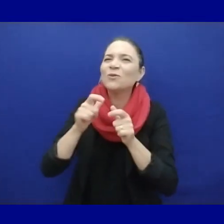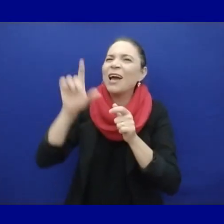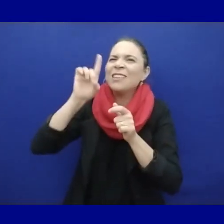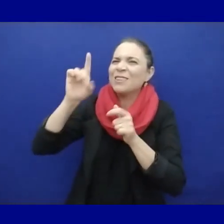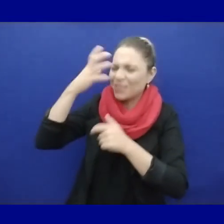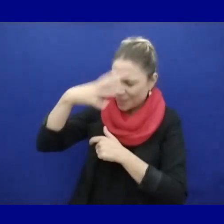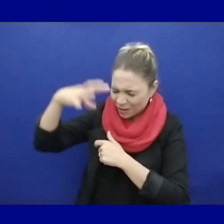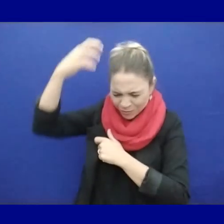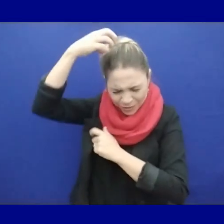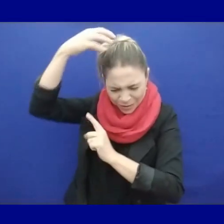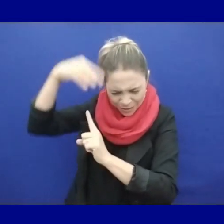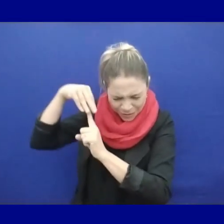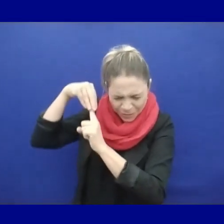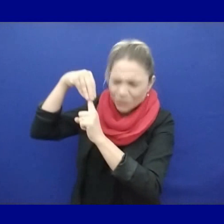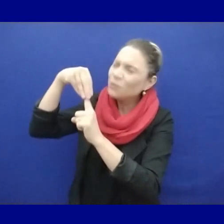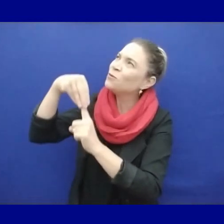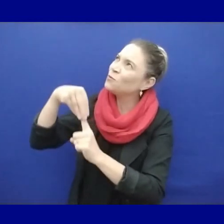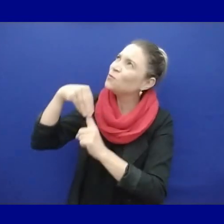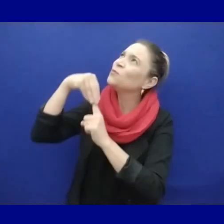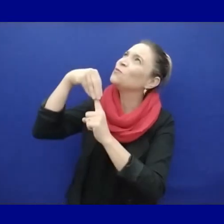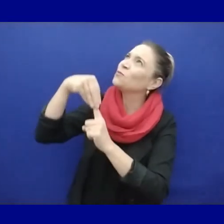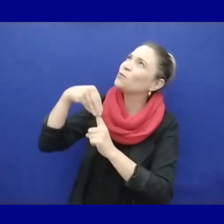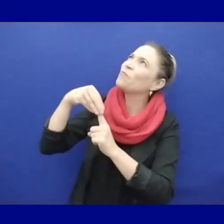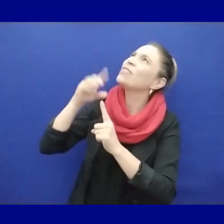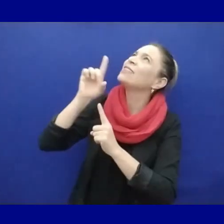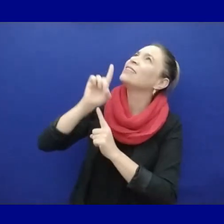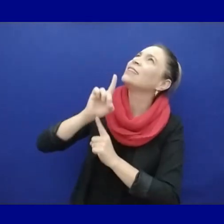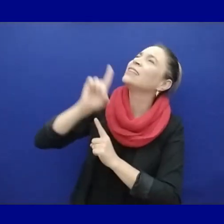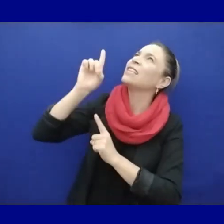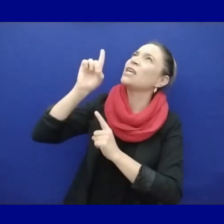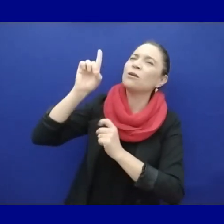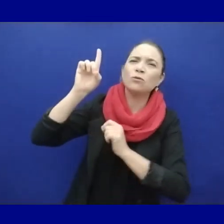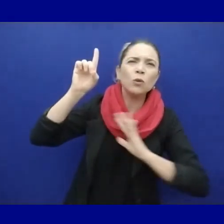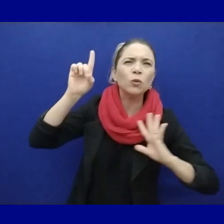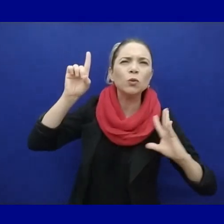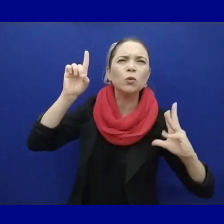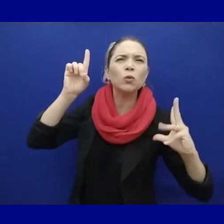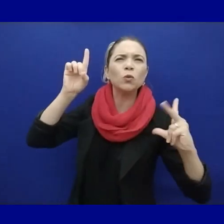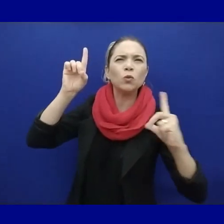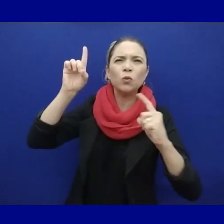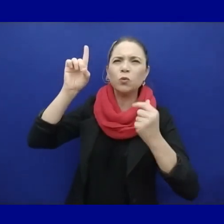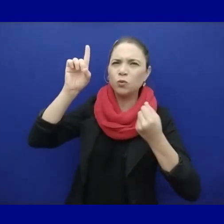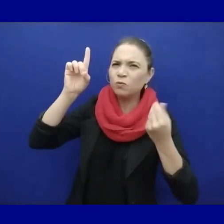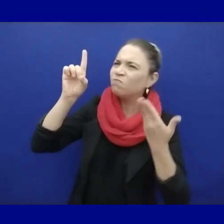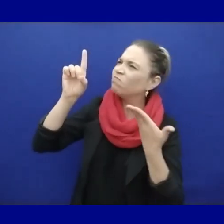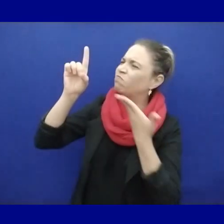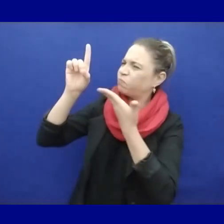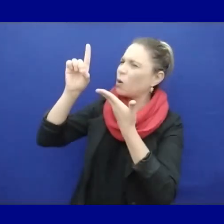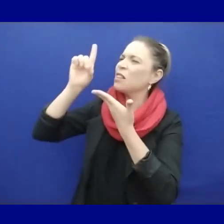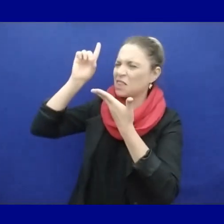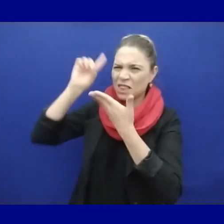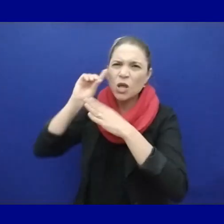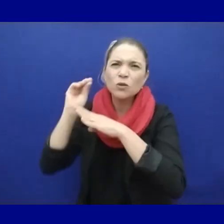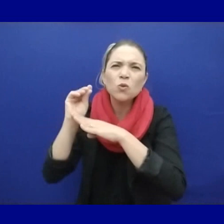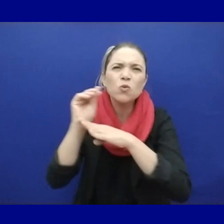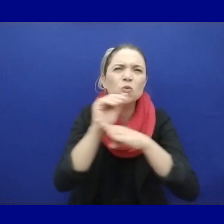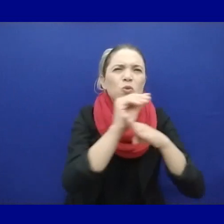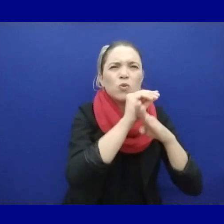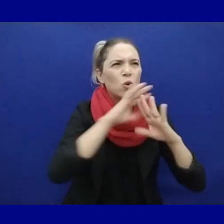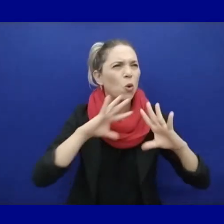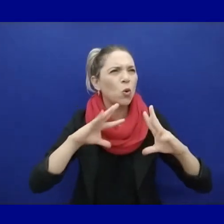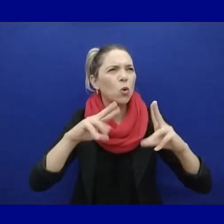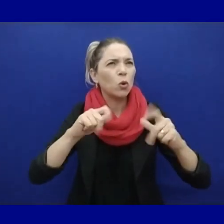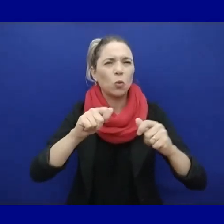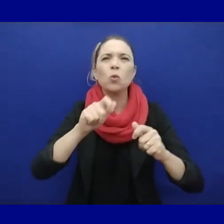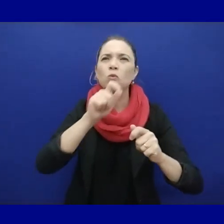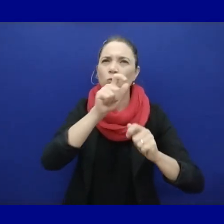cidade do grande rei. Nos palácios dela, Deus se faz conhecer como alto refúgio. Por isso, eis